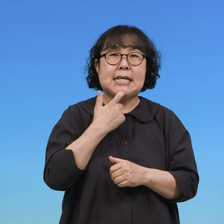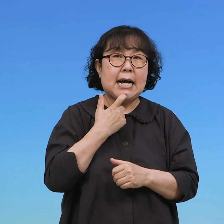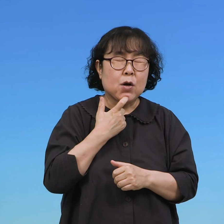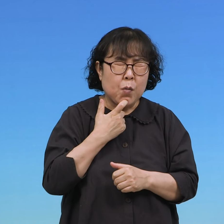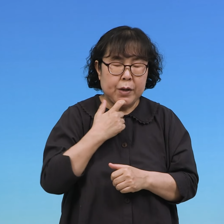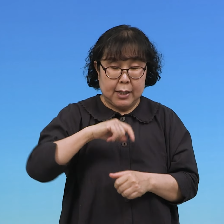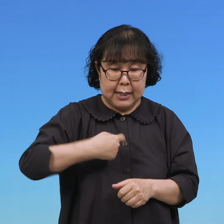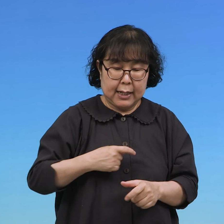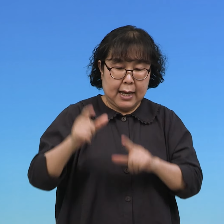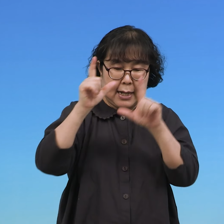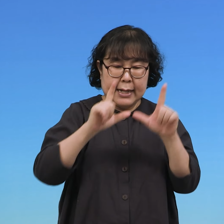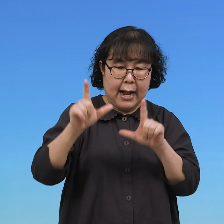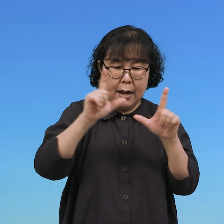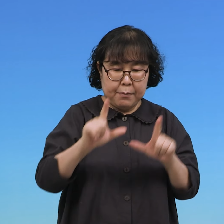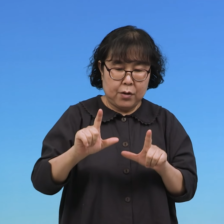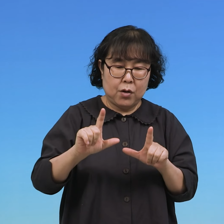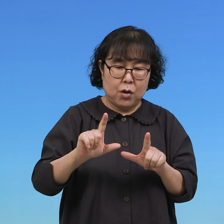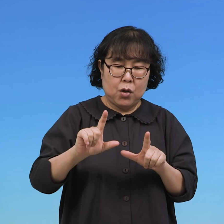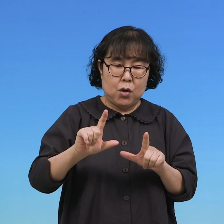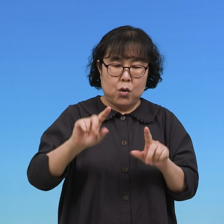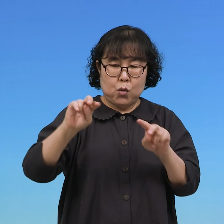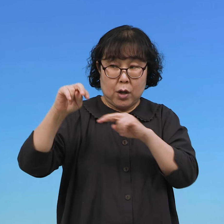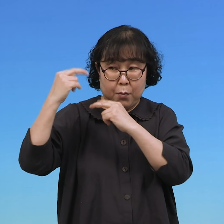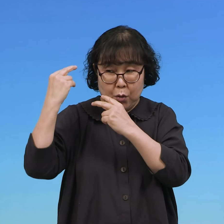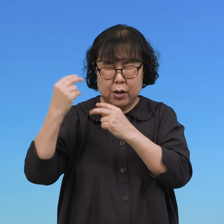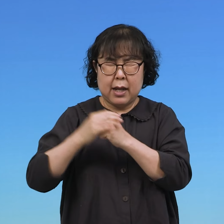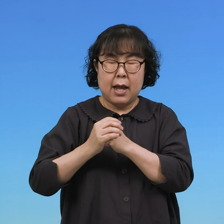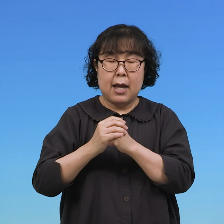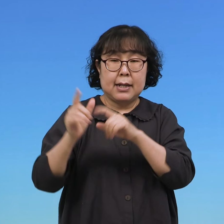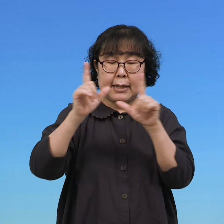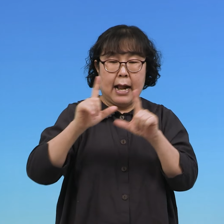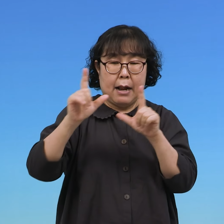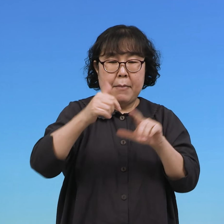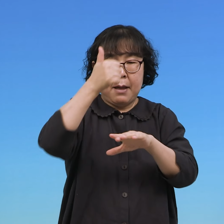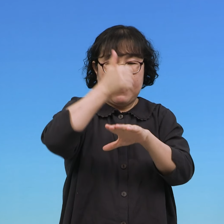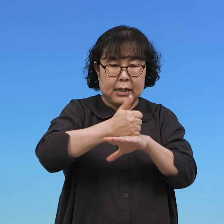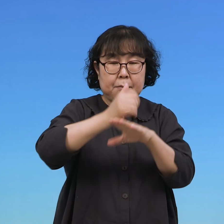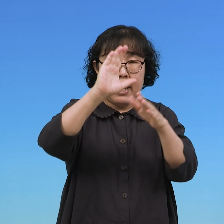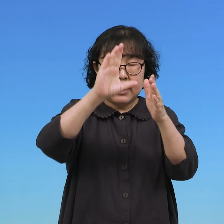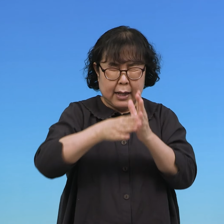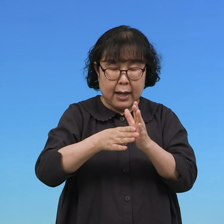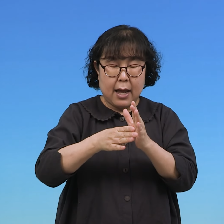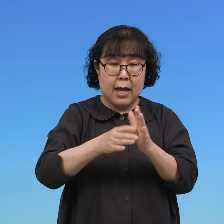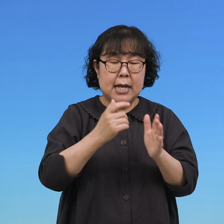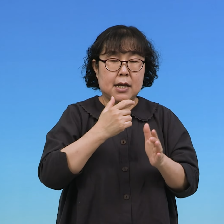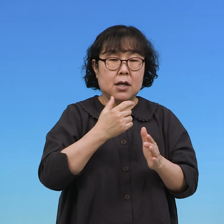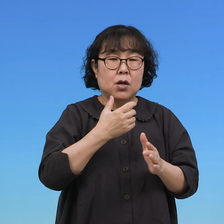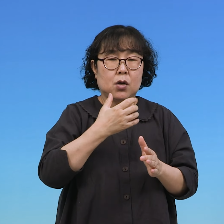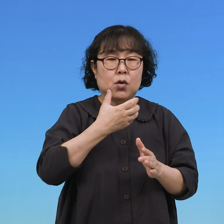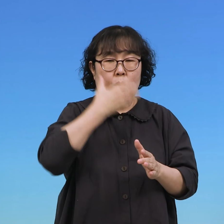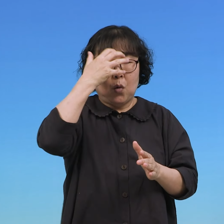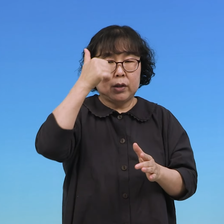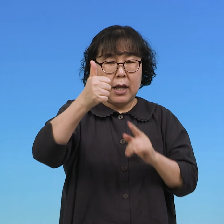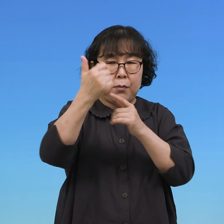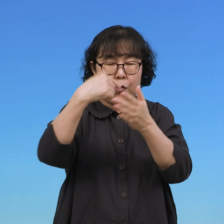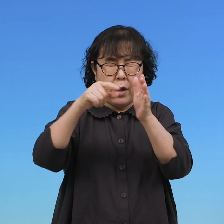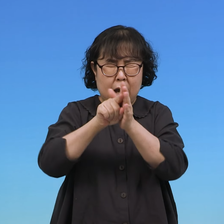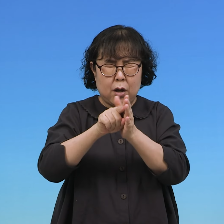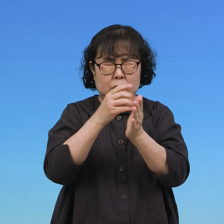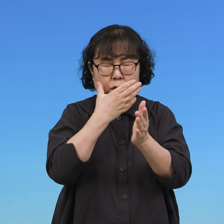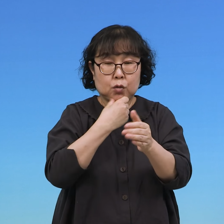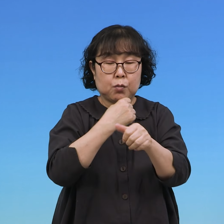자기 삶을 돌아보며 극적인 고백을 합니다. 창세기 48장 15절. 그가 요셉을 위하여 축복하여 이르되